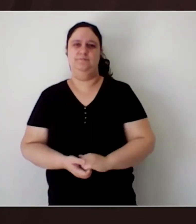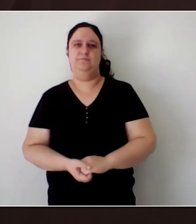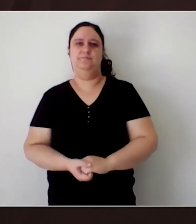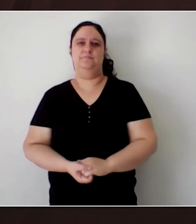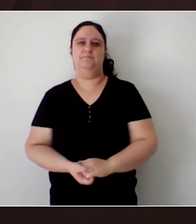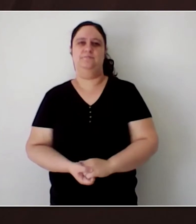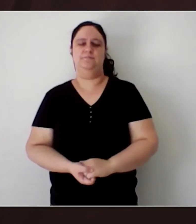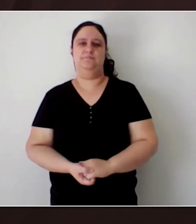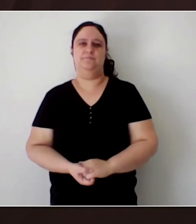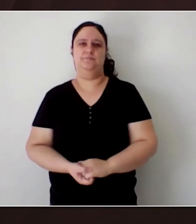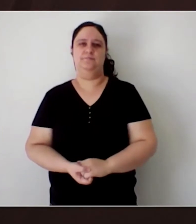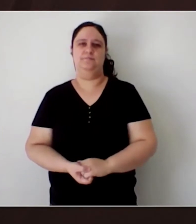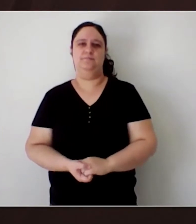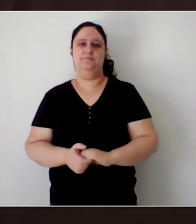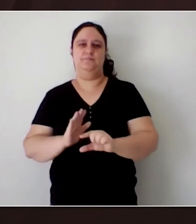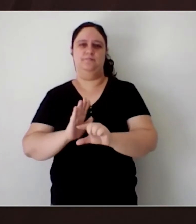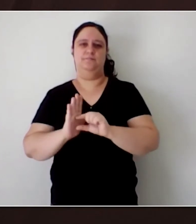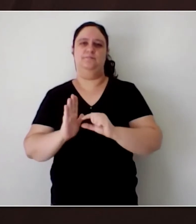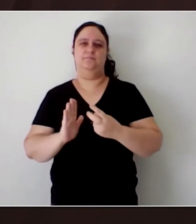Versículo 28.